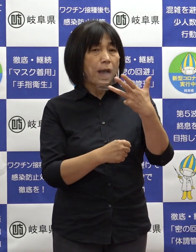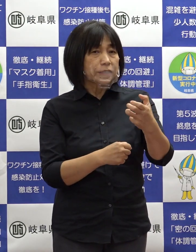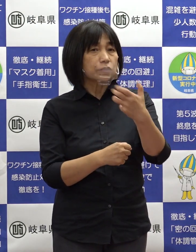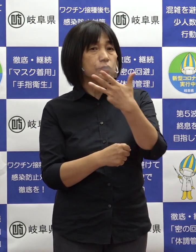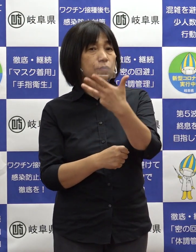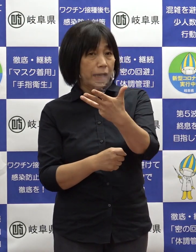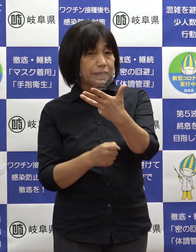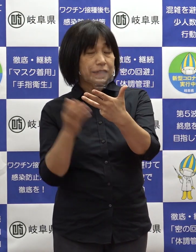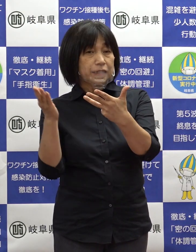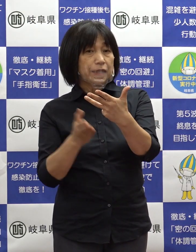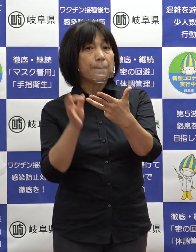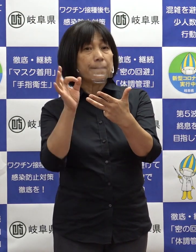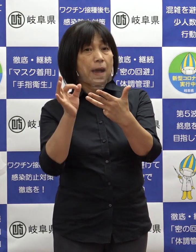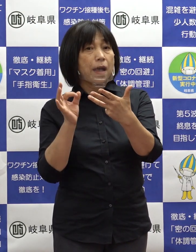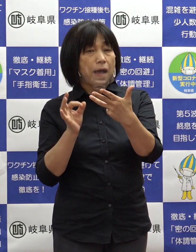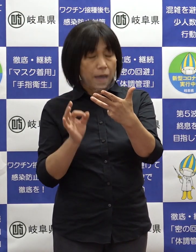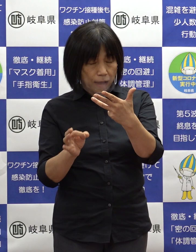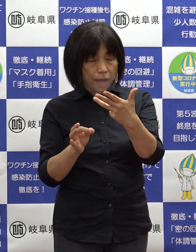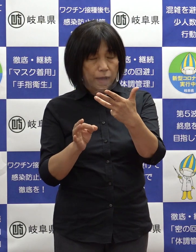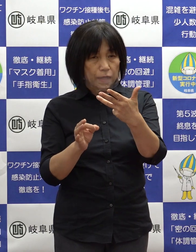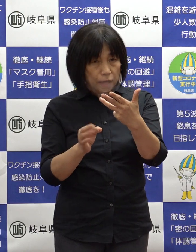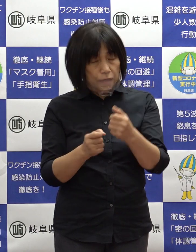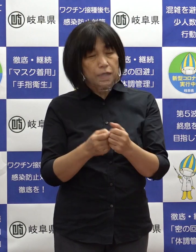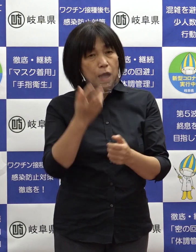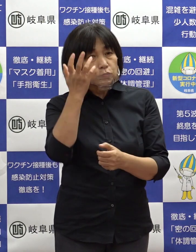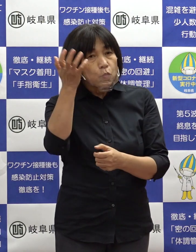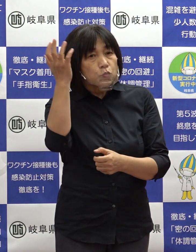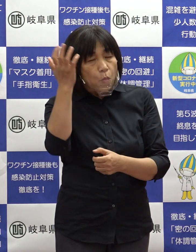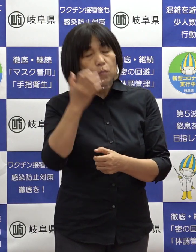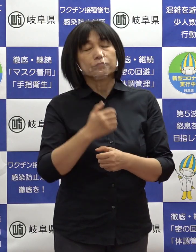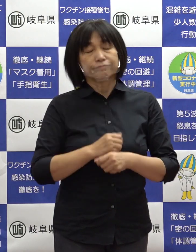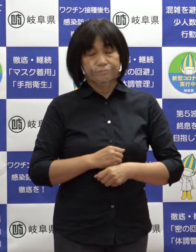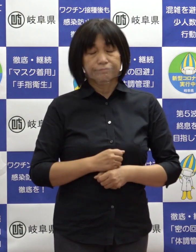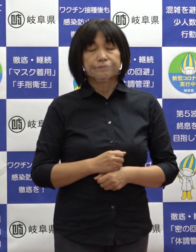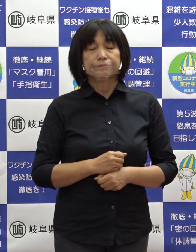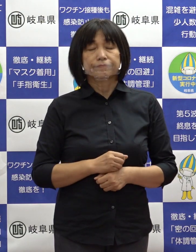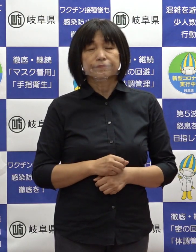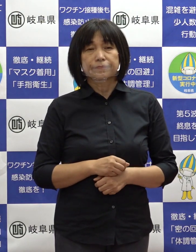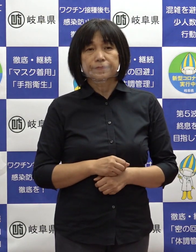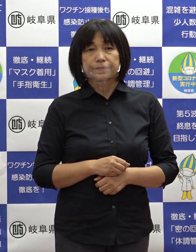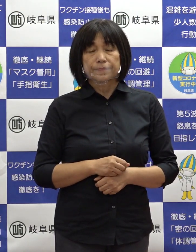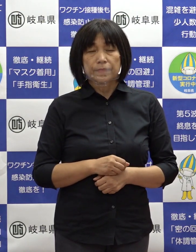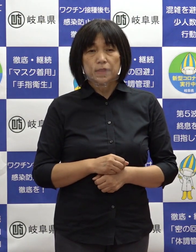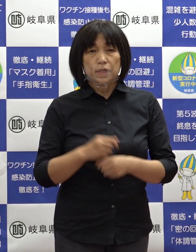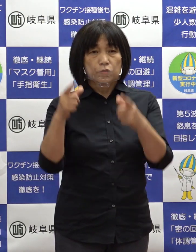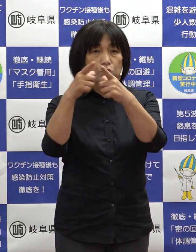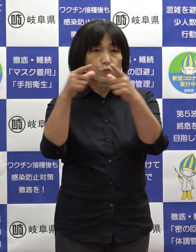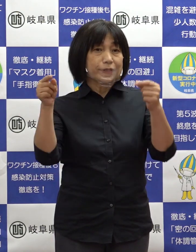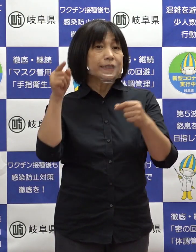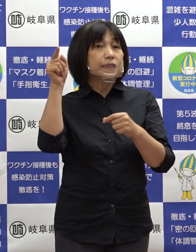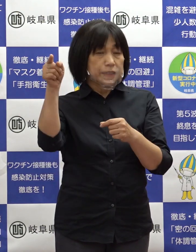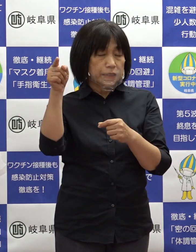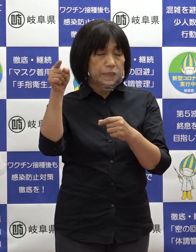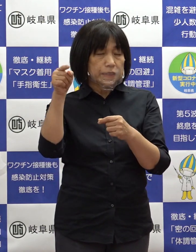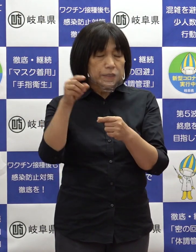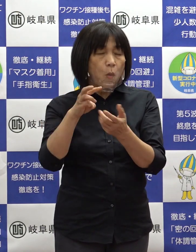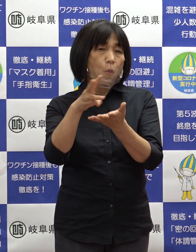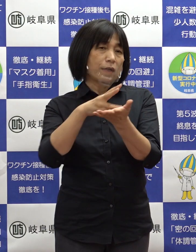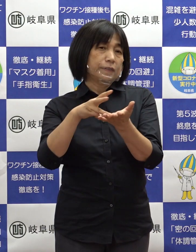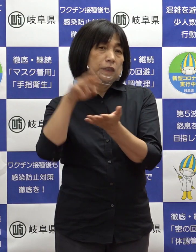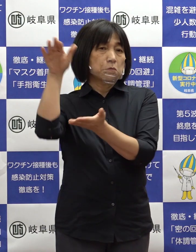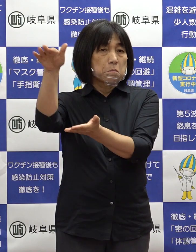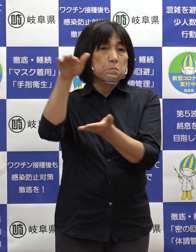88% までは、いくという見通しであります。でこれに対する、国から回ってくるワクチンの供給